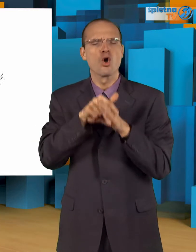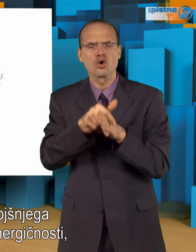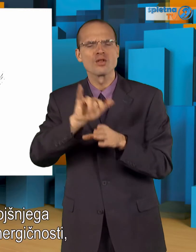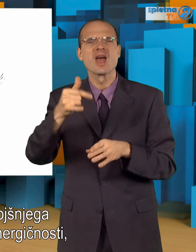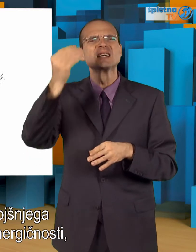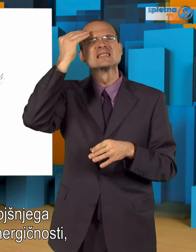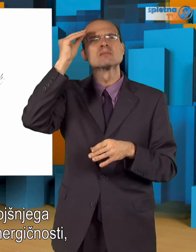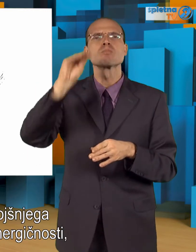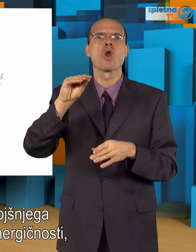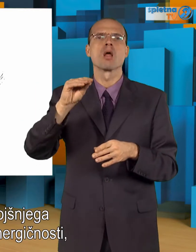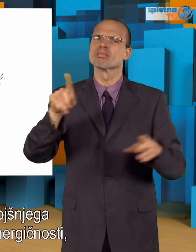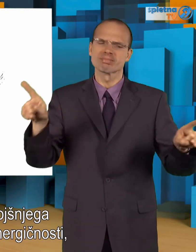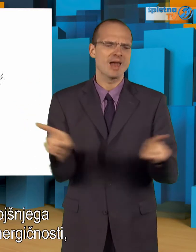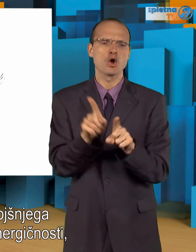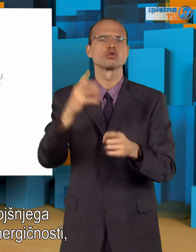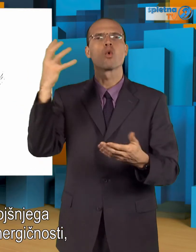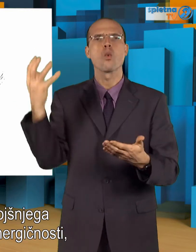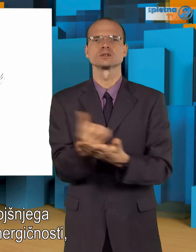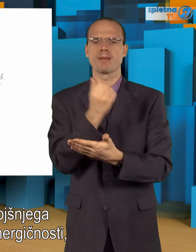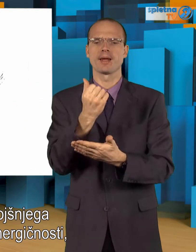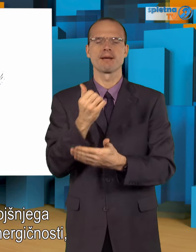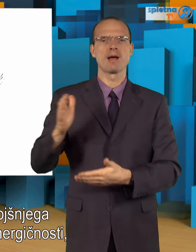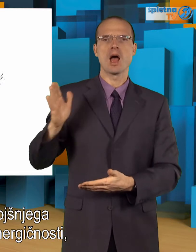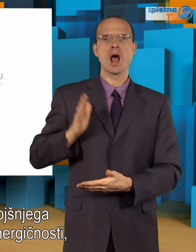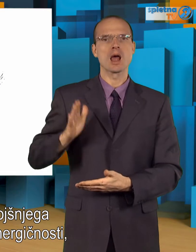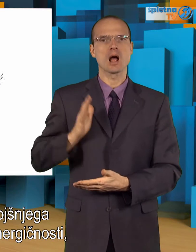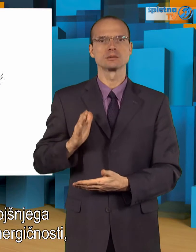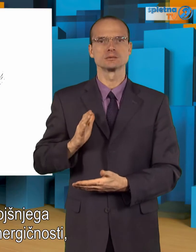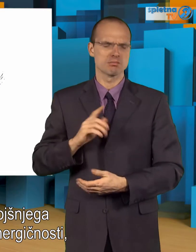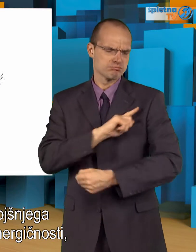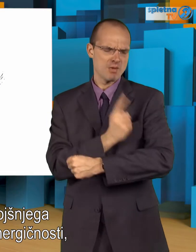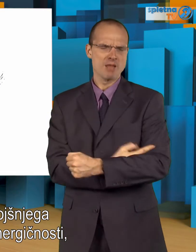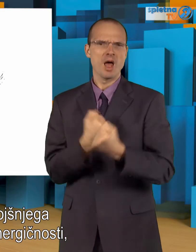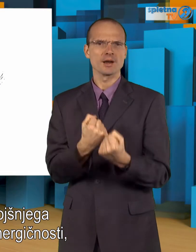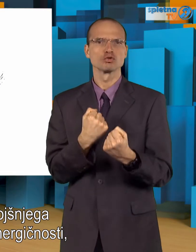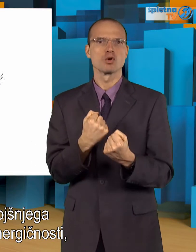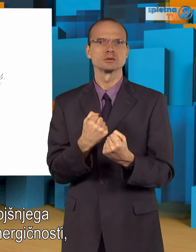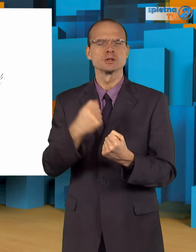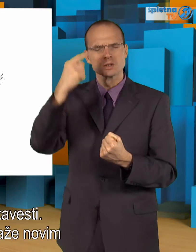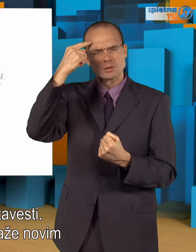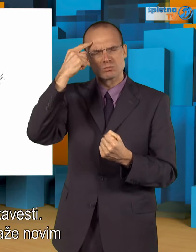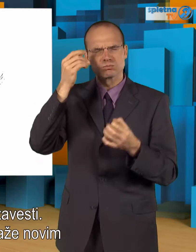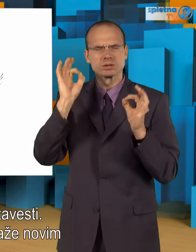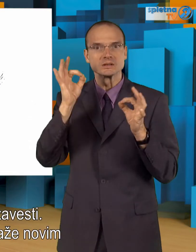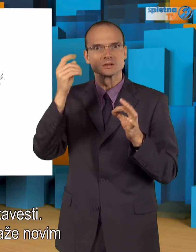Konj je simbol takojšnjega uspeha, elegance, energičnosti, bistrosti in samozavesti.